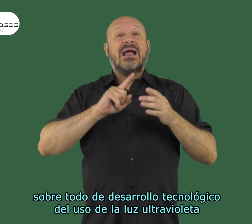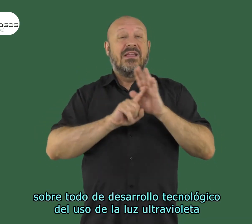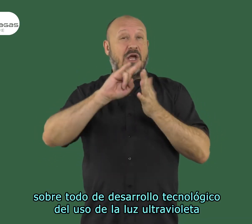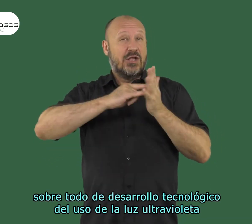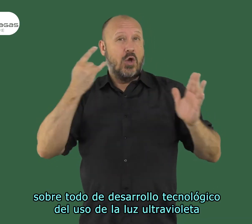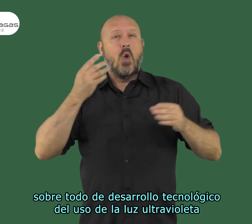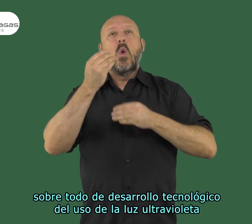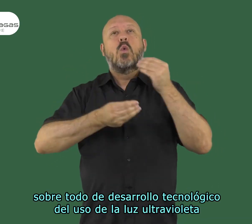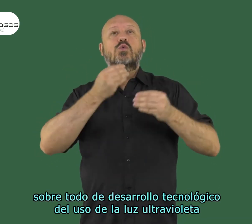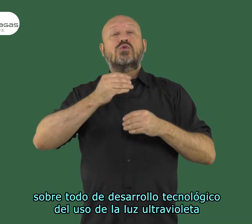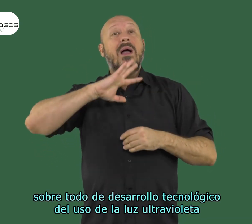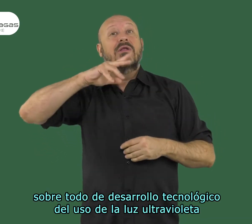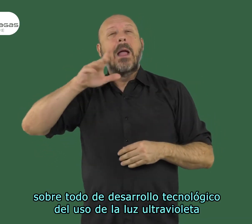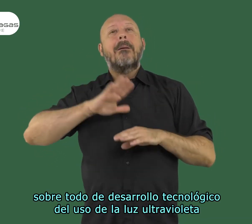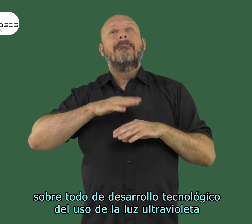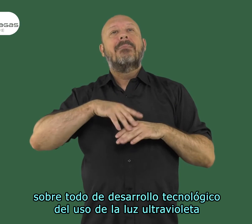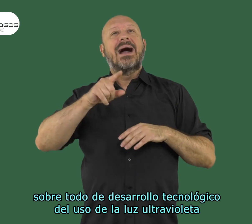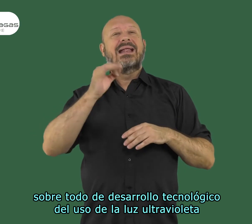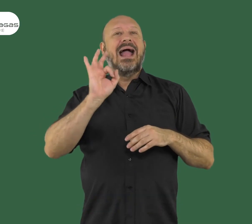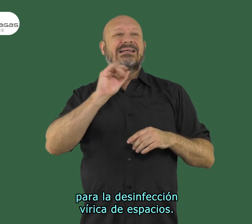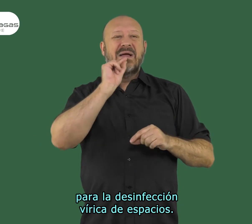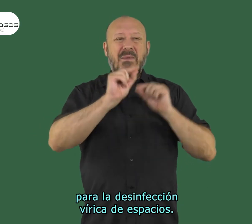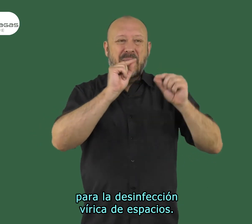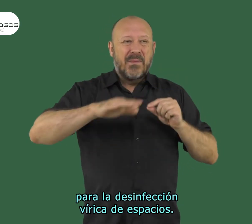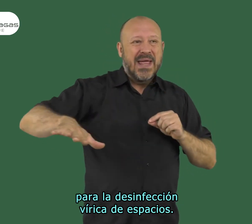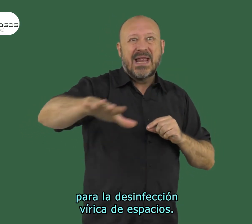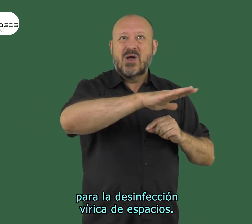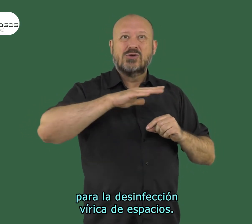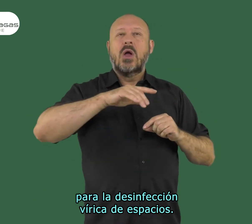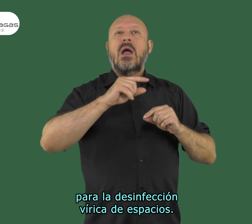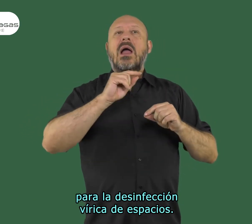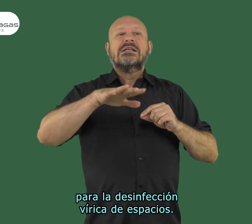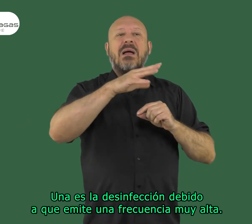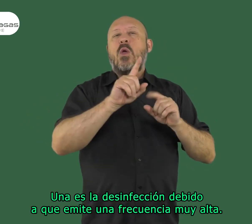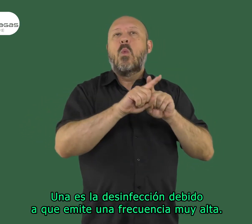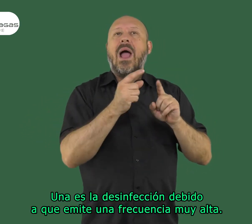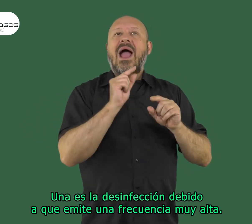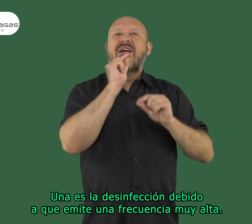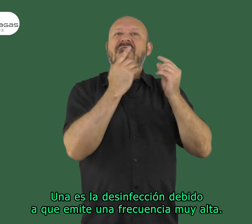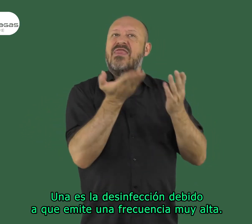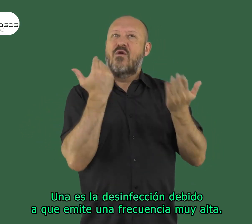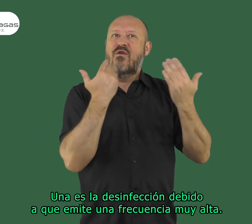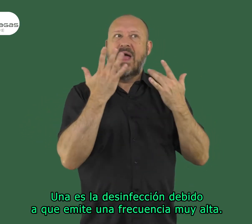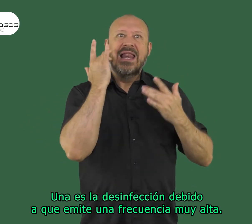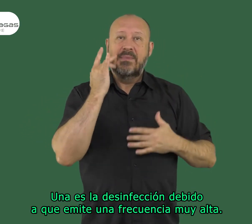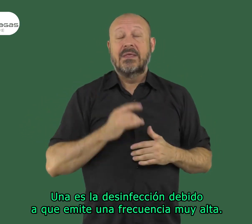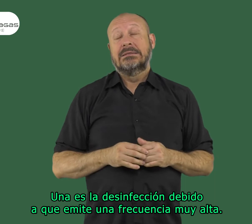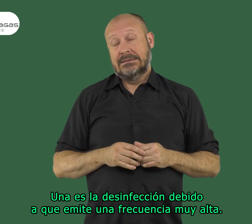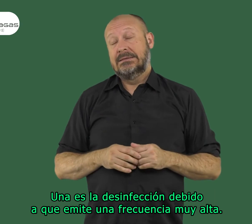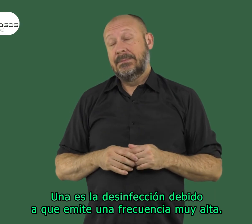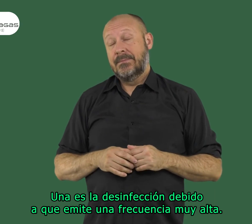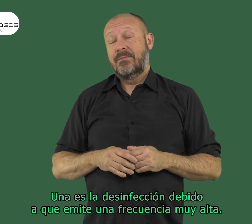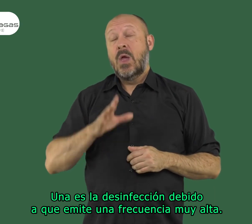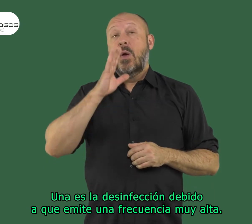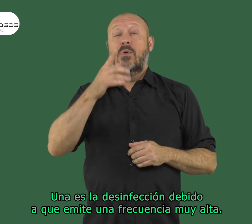investigaciones sobre todo de desarrollo tecnológico del uso de la luz ultravioleta para la desinfección vírica de espacios. Una es la